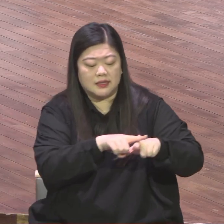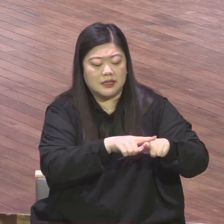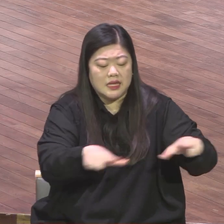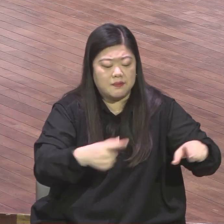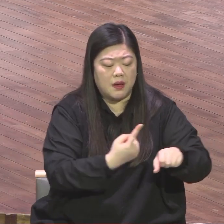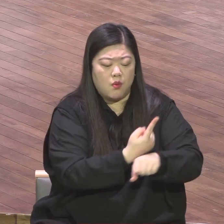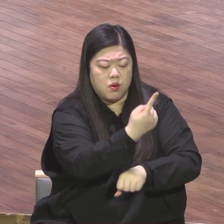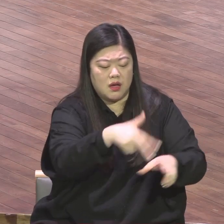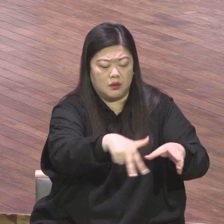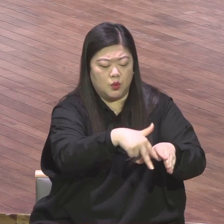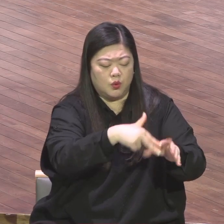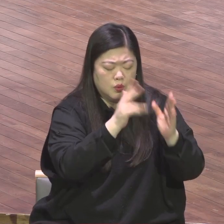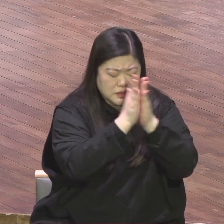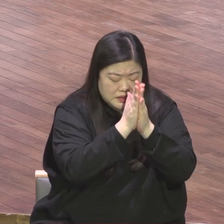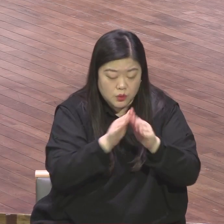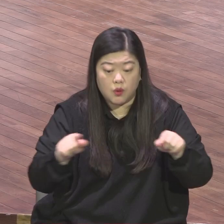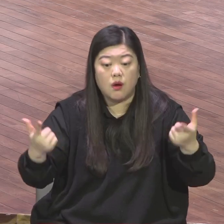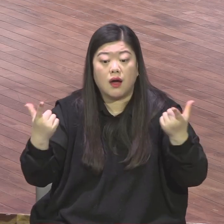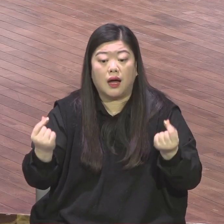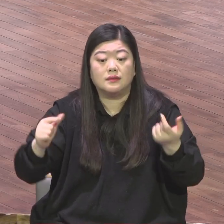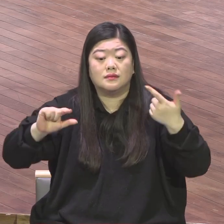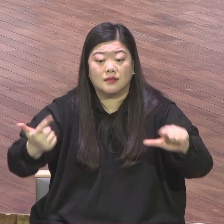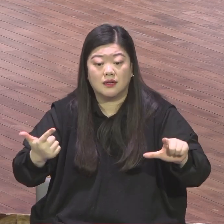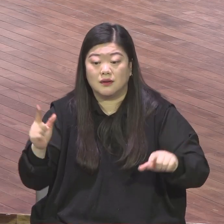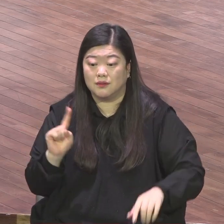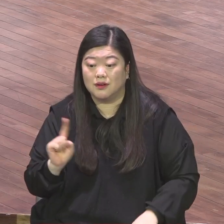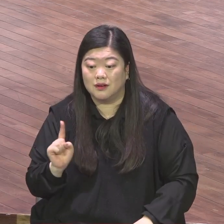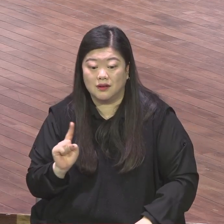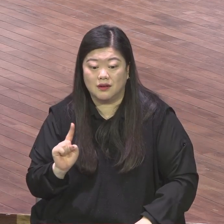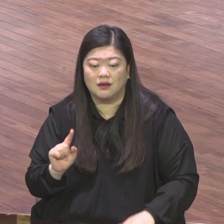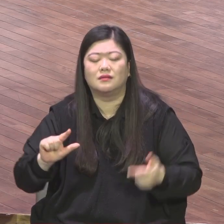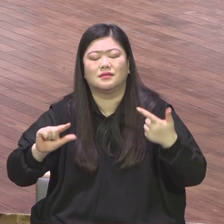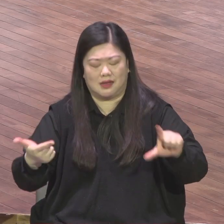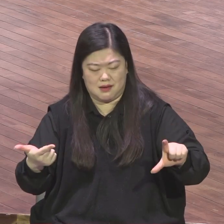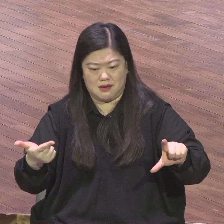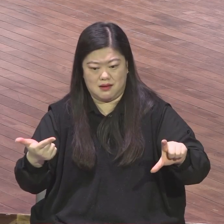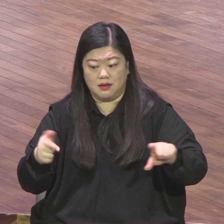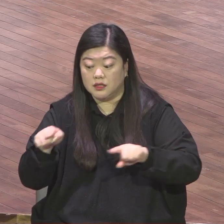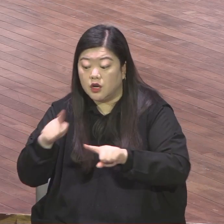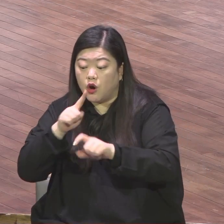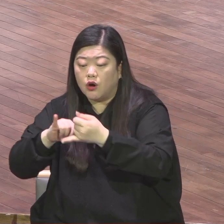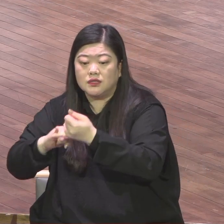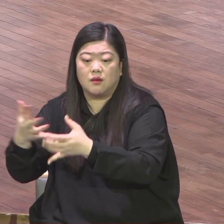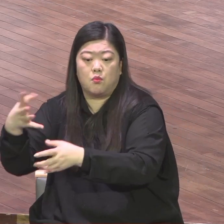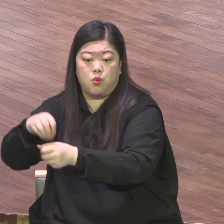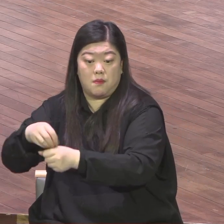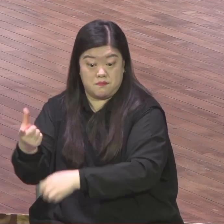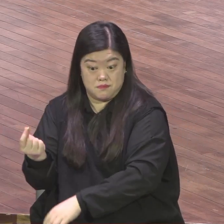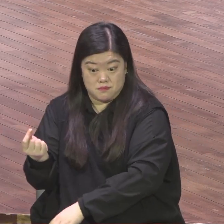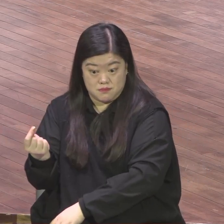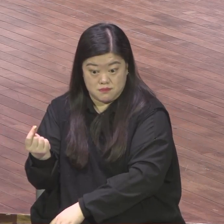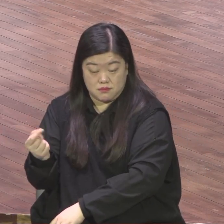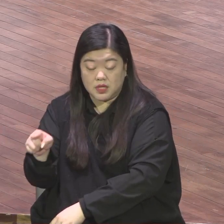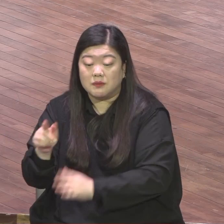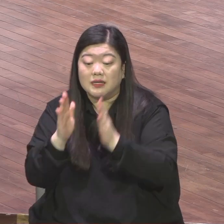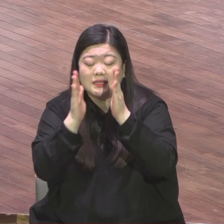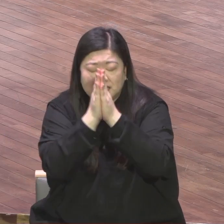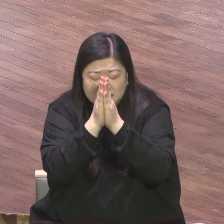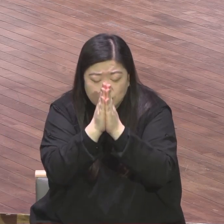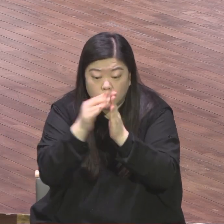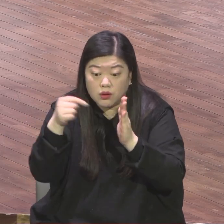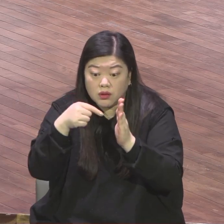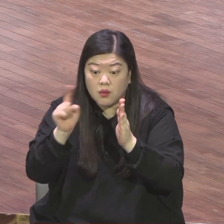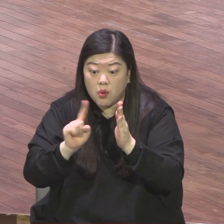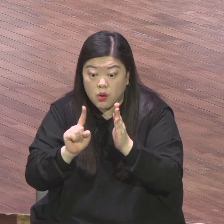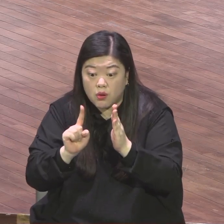다른 종교와 달라야 돼요. 언약, 하나님 말씀 붙잡은 기도가 돼야 돼요. 그 때문에 기도한다는 것은요, 기도가 뭐예요?